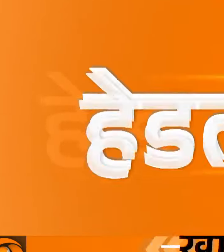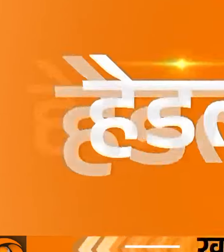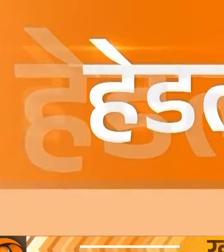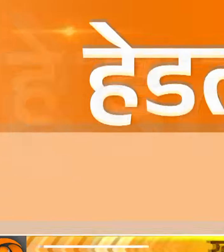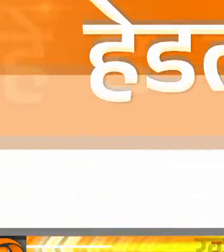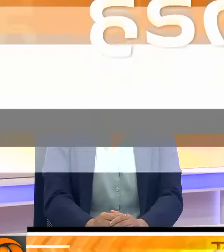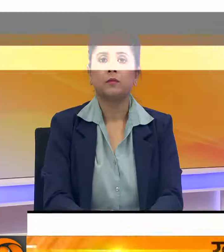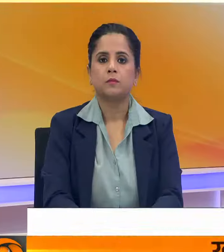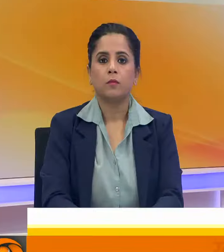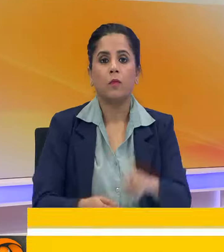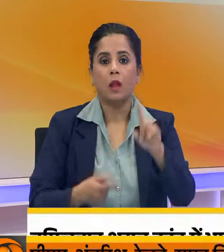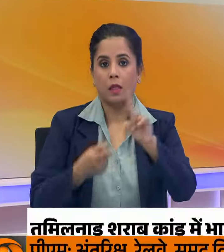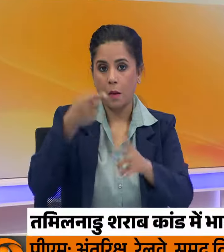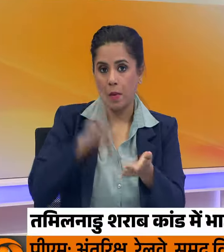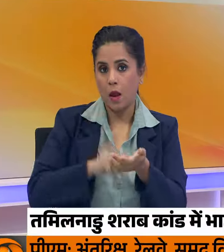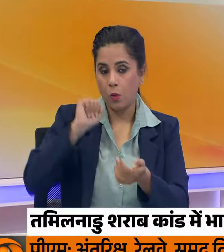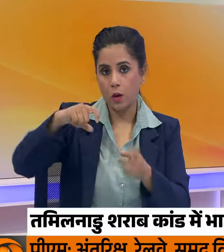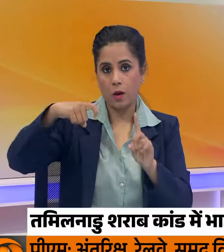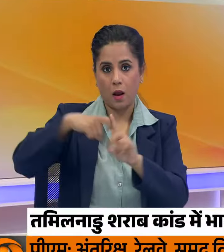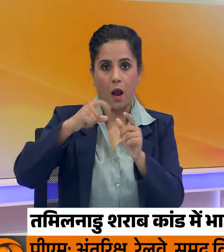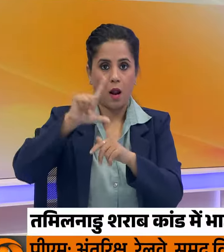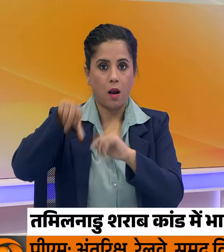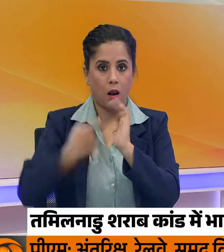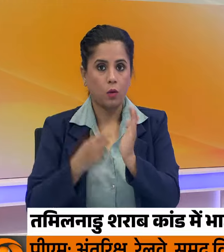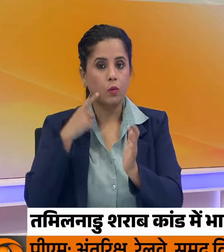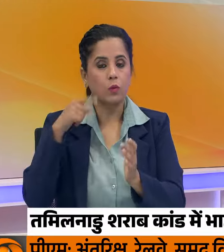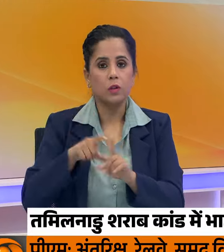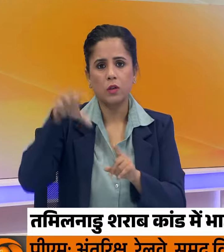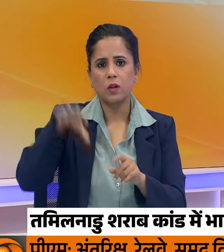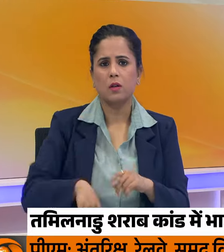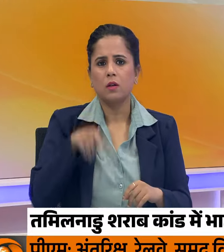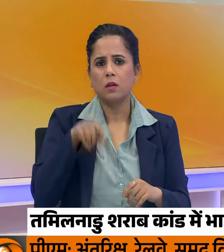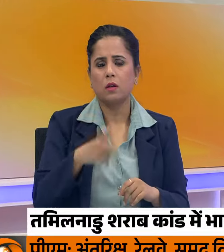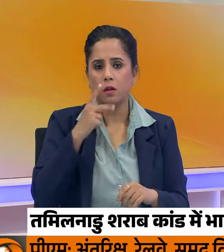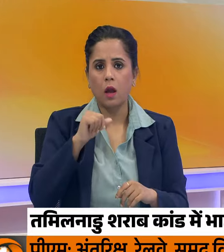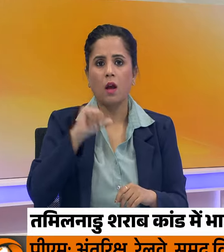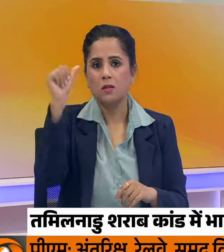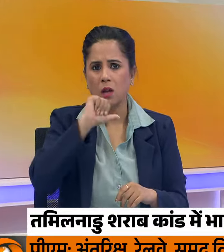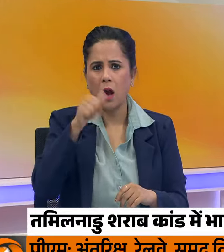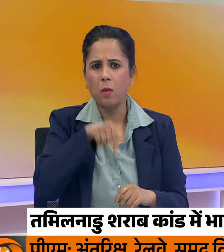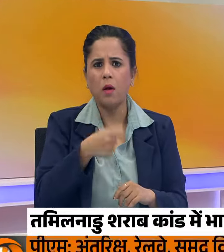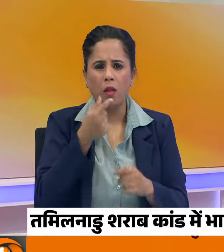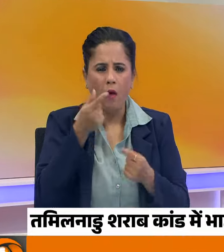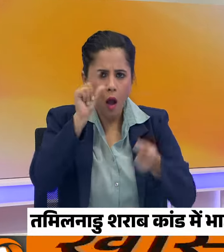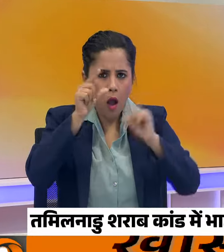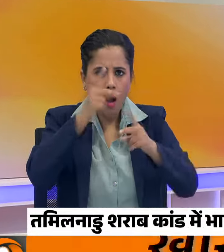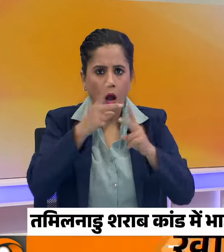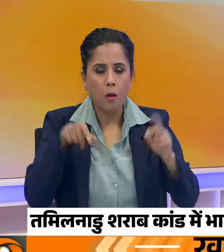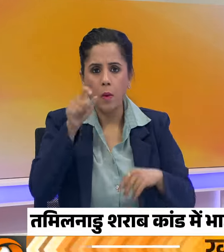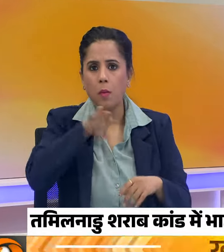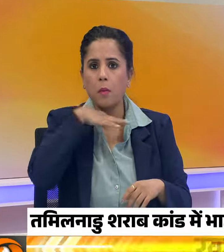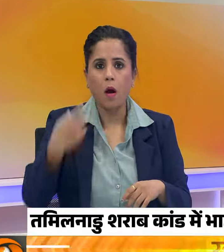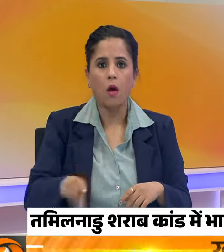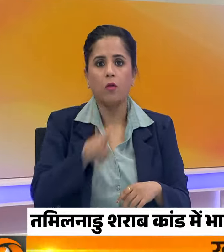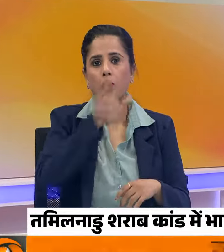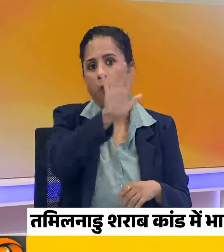बलात तमिलनाडु के कल्ला कुची जिले में जहरीली शराब पीने से मारे जाने वालों की संख्या बढ़कर हुई